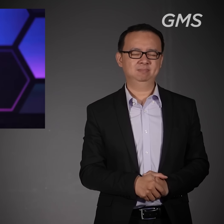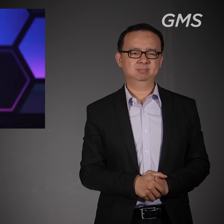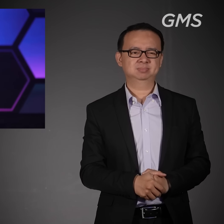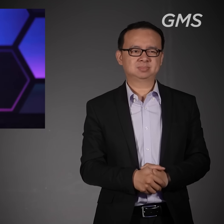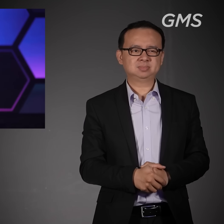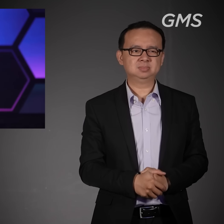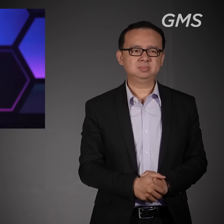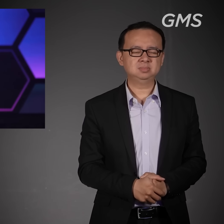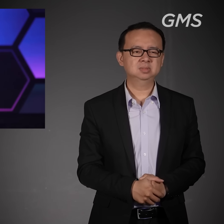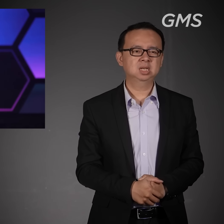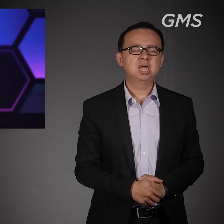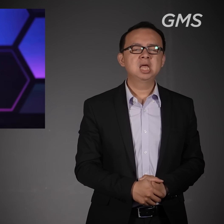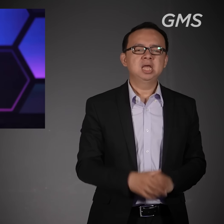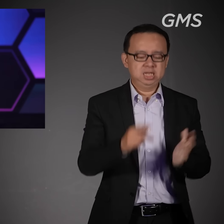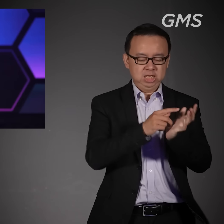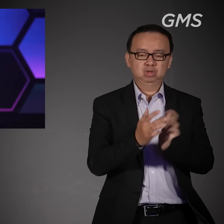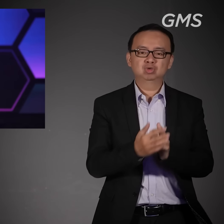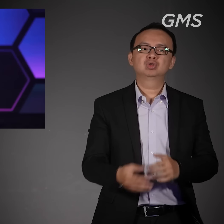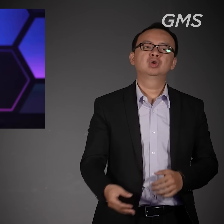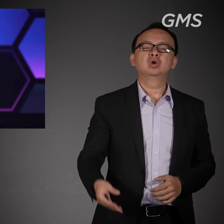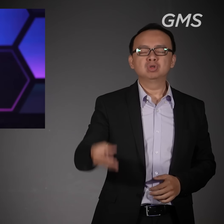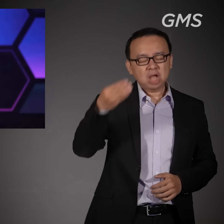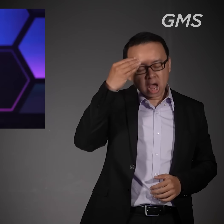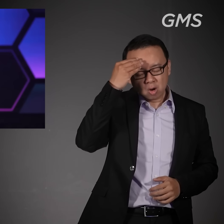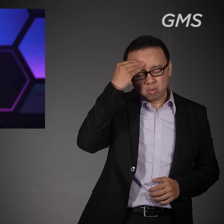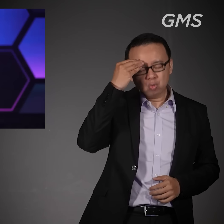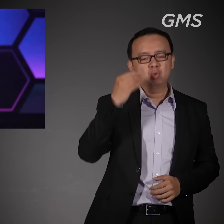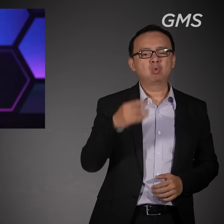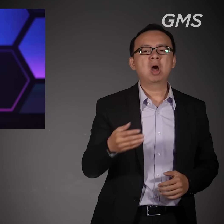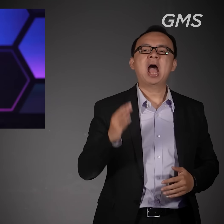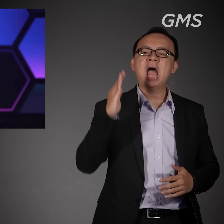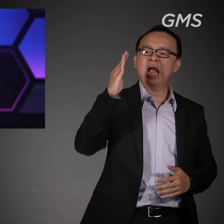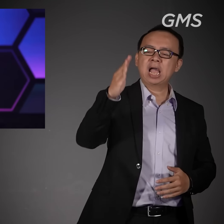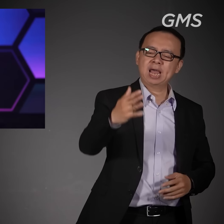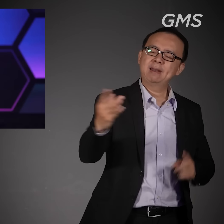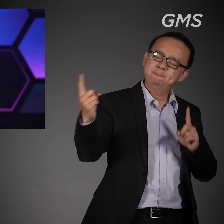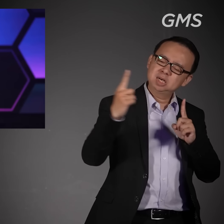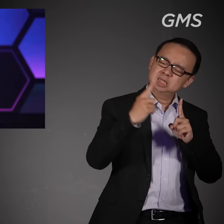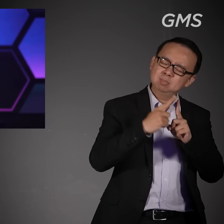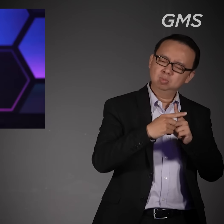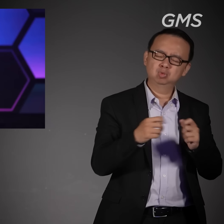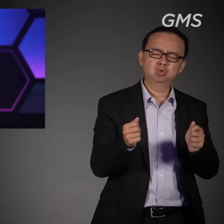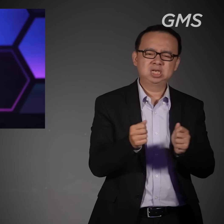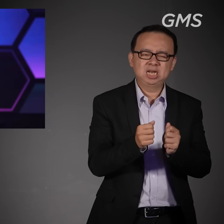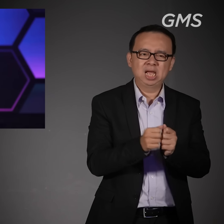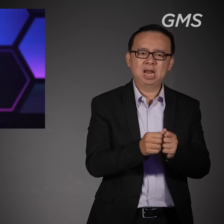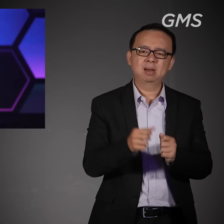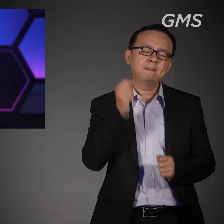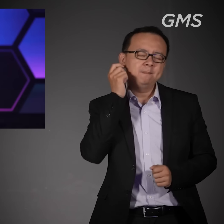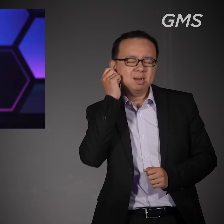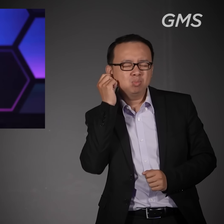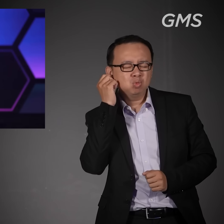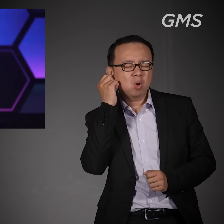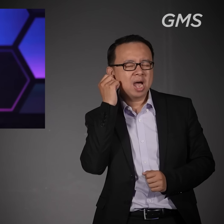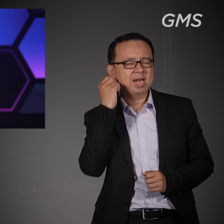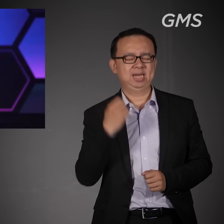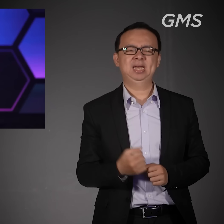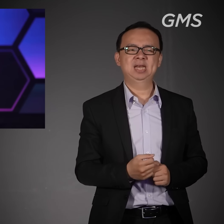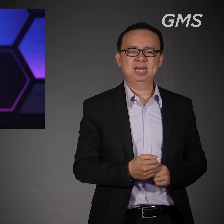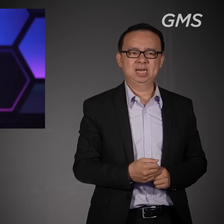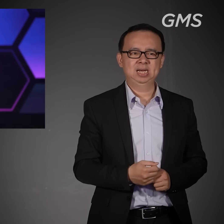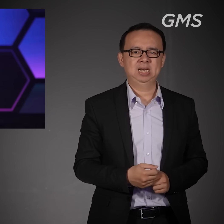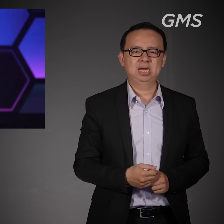perempuan Samaria yang membutuhkan kasih Allah. Dia akan segera berinteraksi dengan seorang jiwa yang